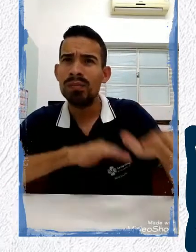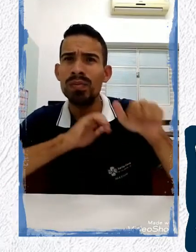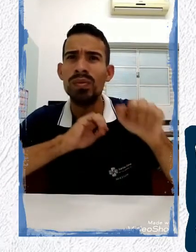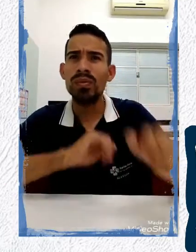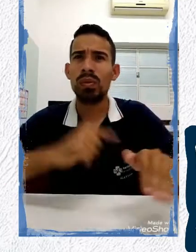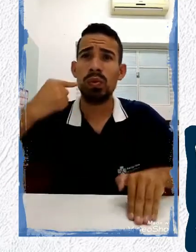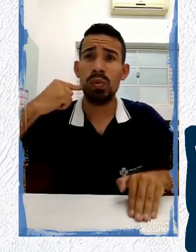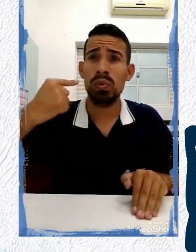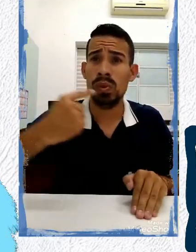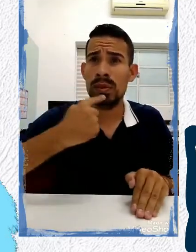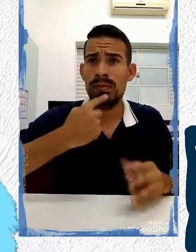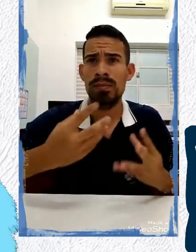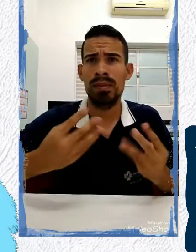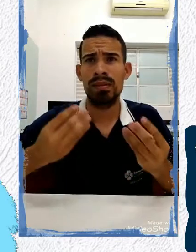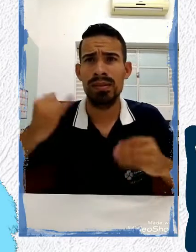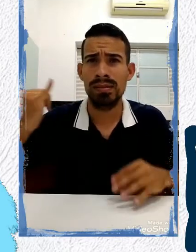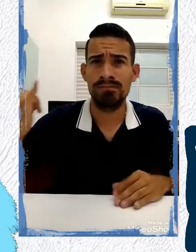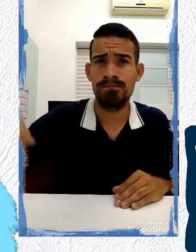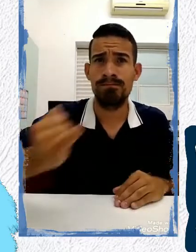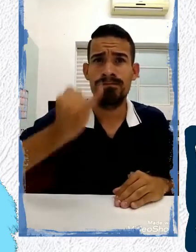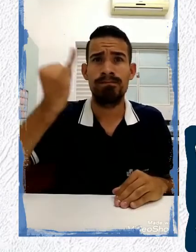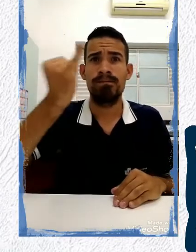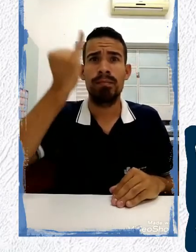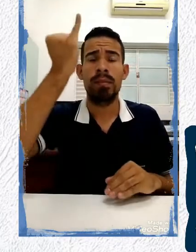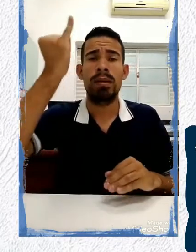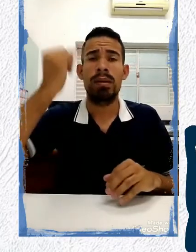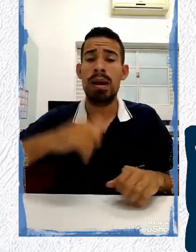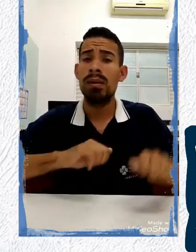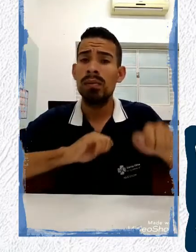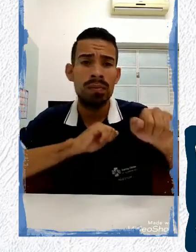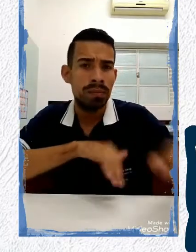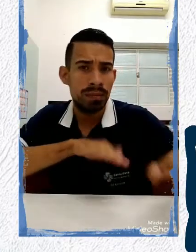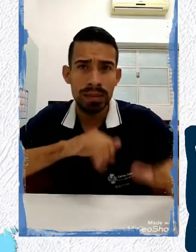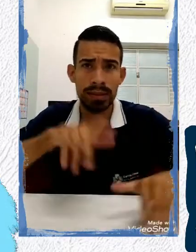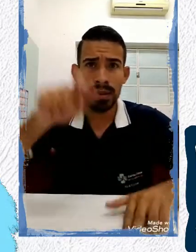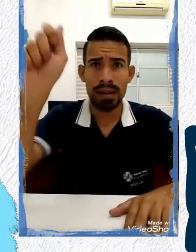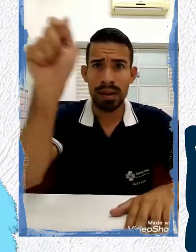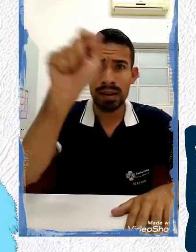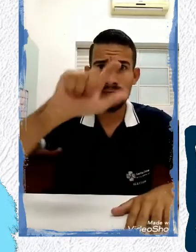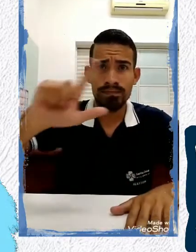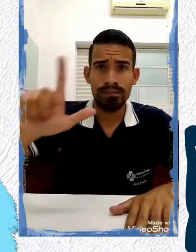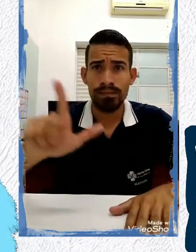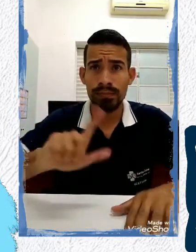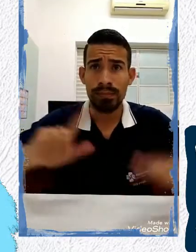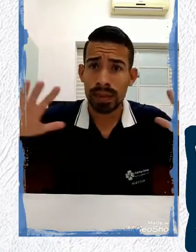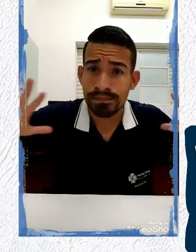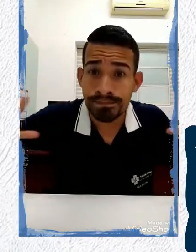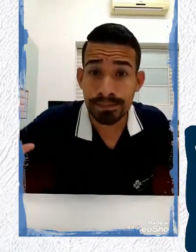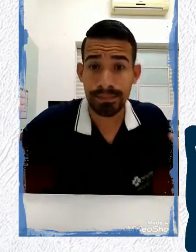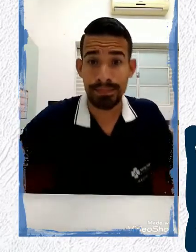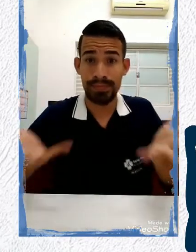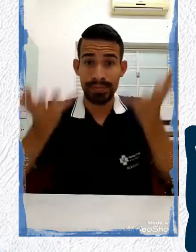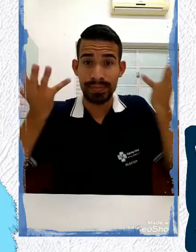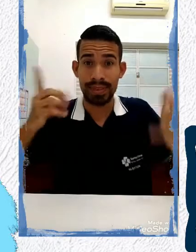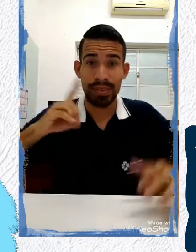O mês de setembro para os surdos é muito importante. Setembro